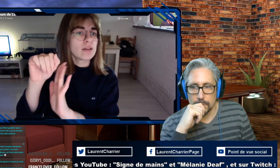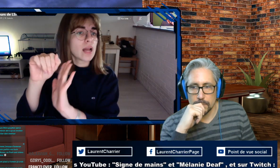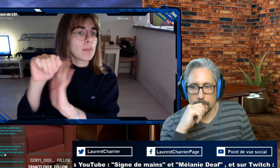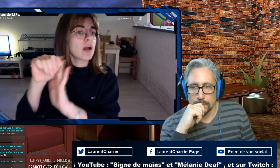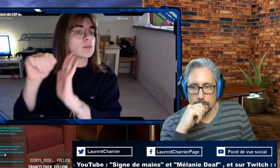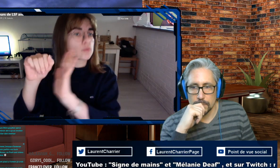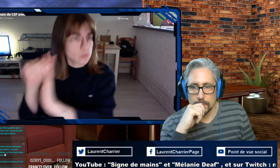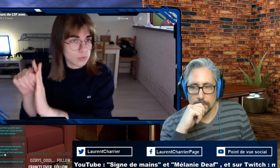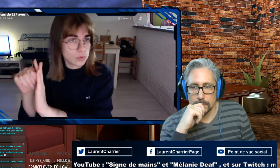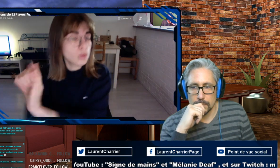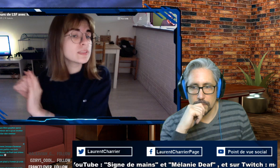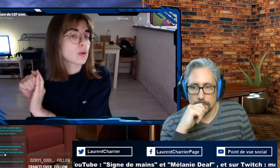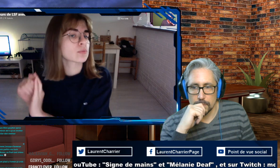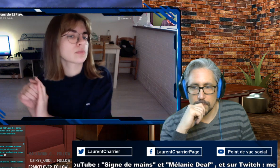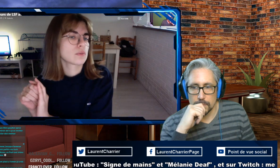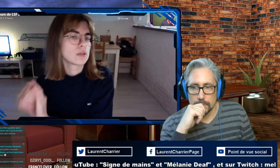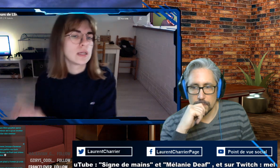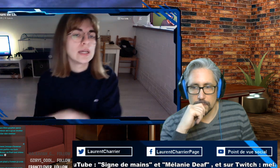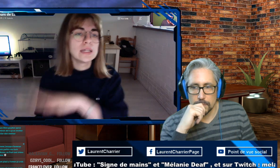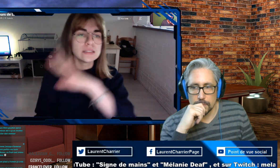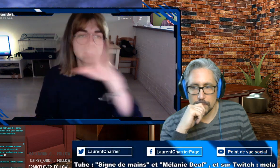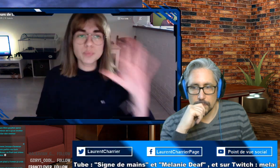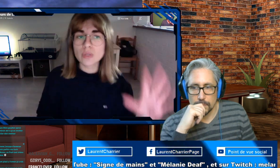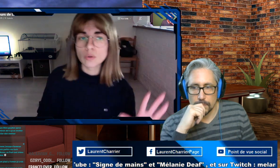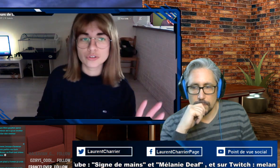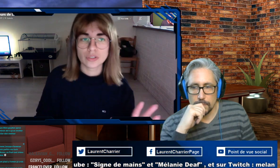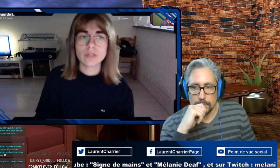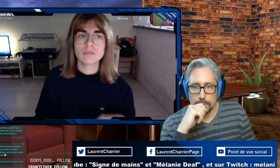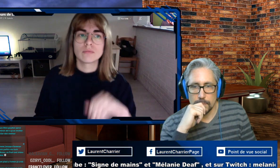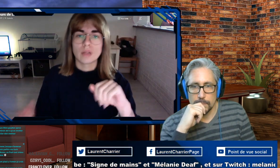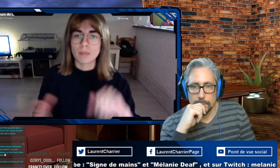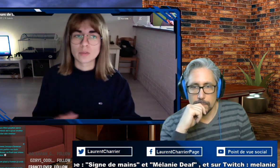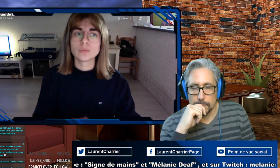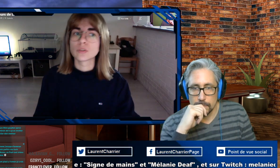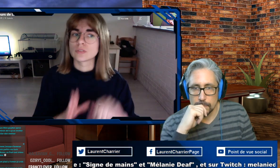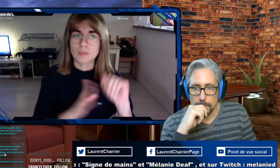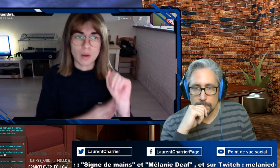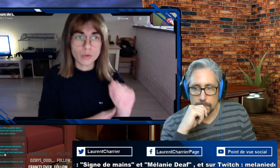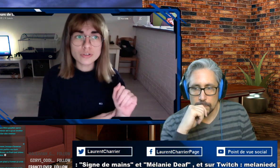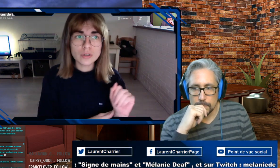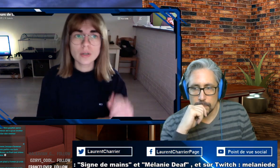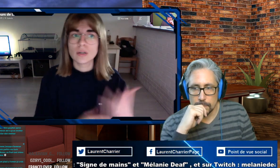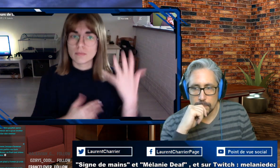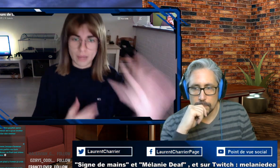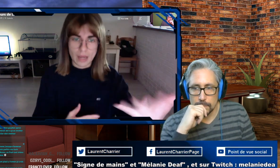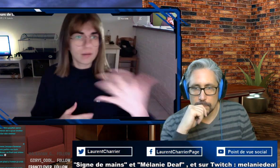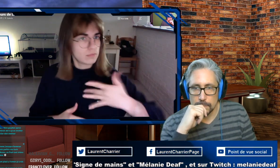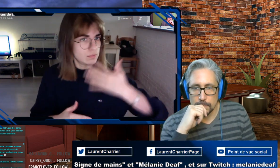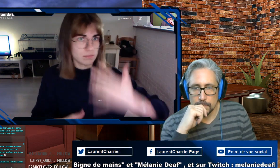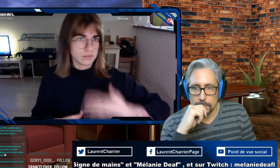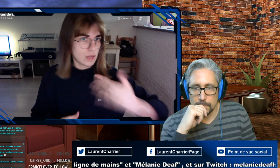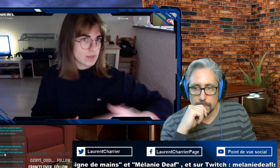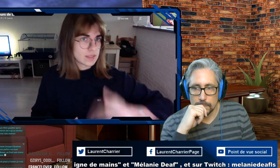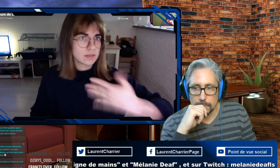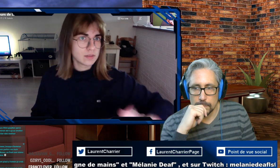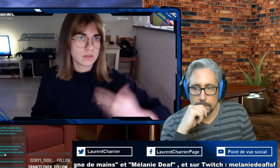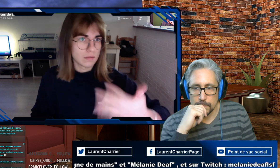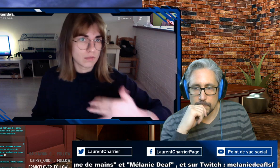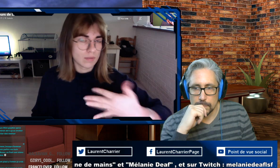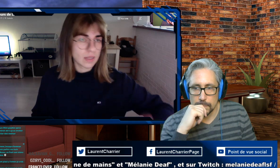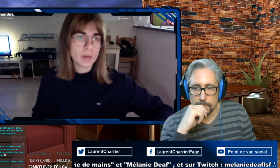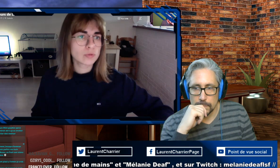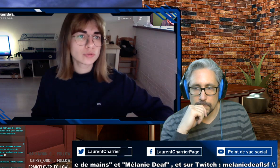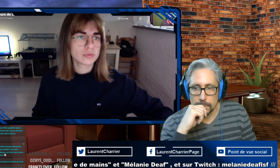Systématiquement avec la main dominante. Ici, pour les gauchers, la main dominante, la main gauche, bah, elle va